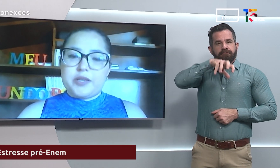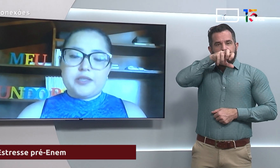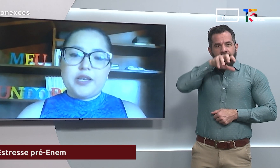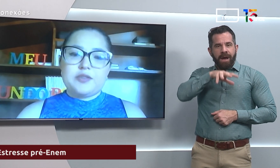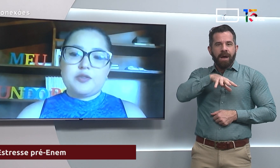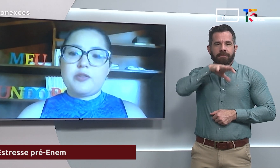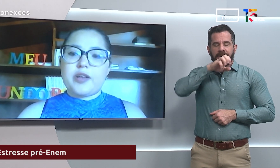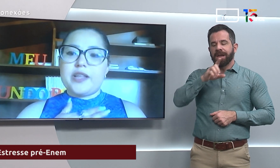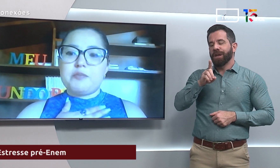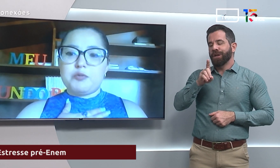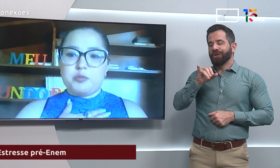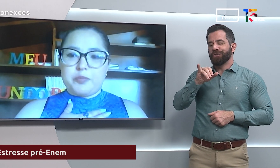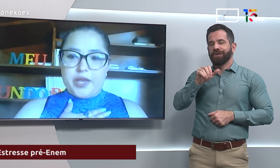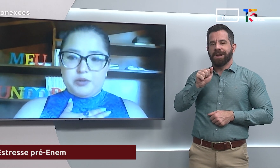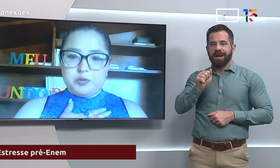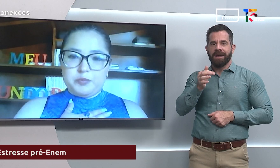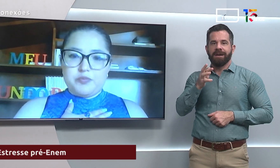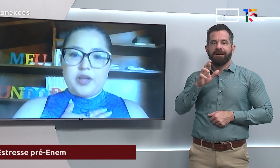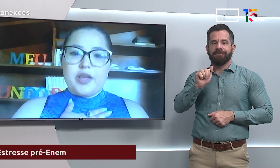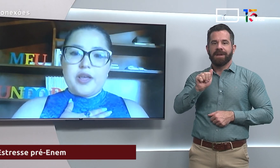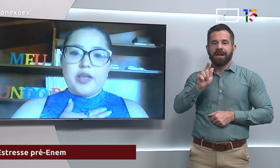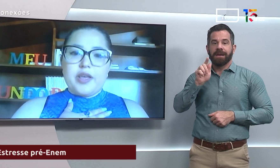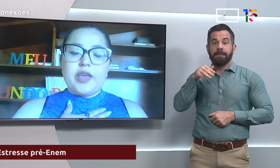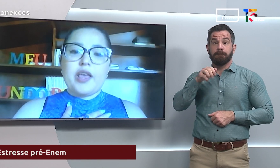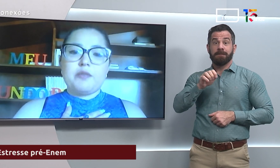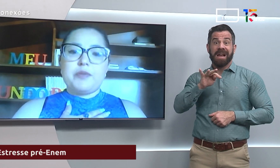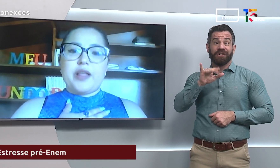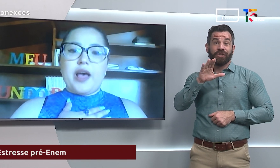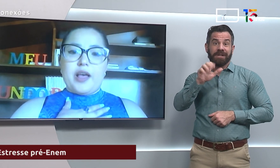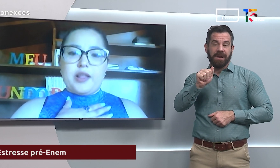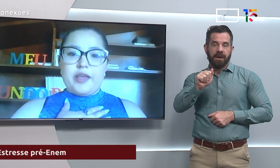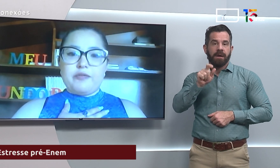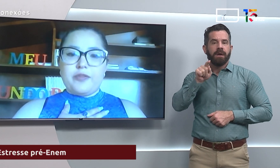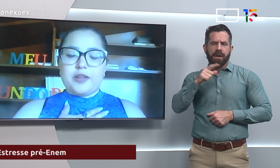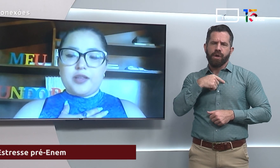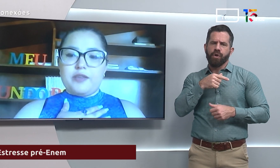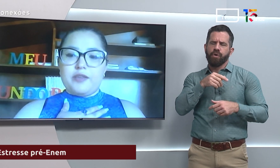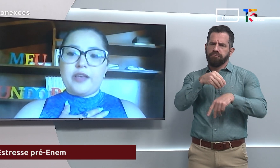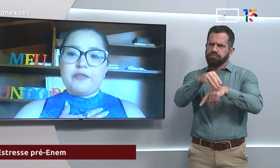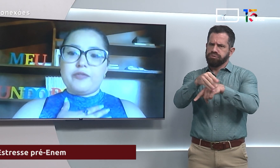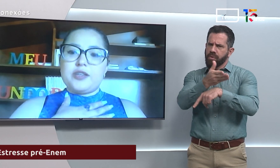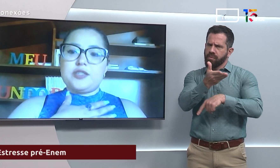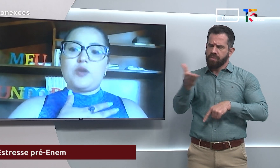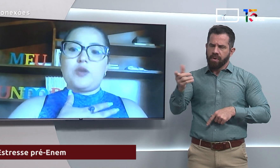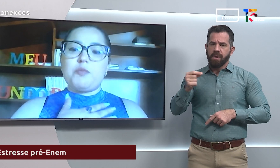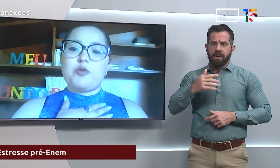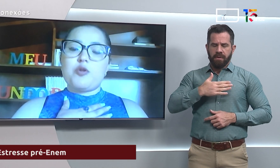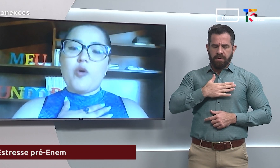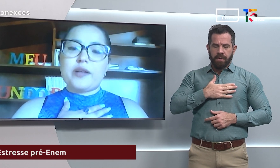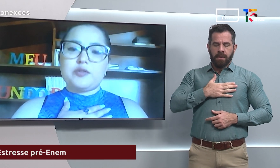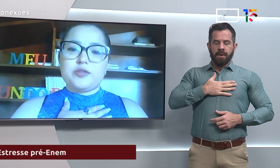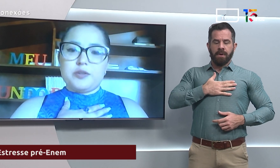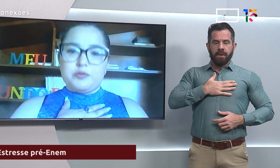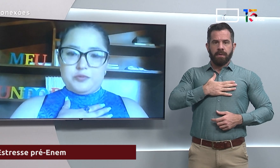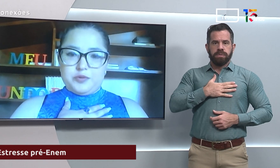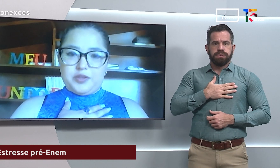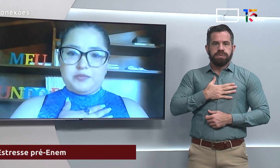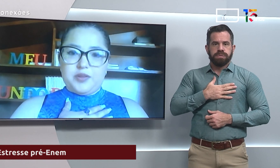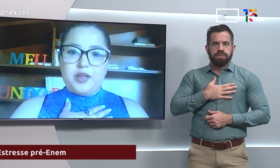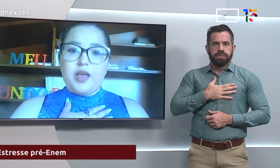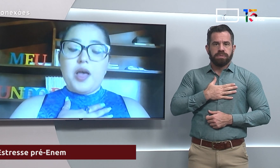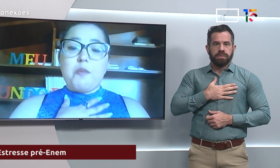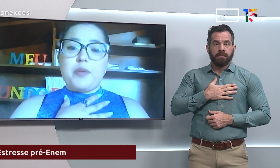meus pacientes colocarem a mão no peito e respirar, que levante sua mão por 4